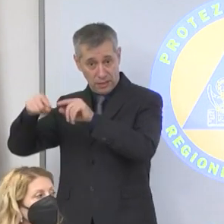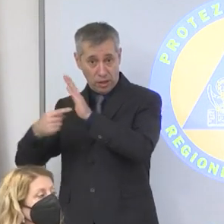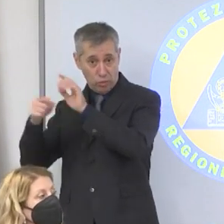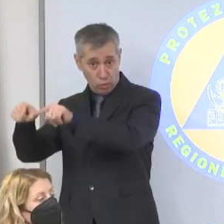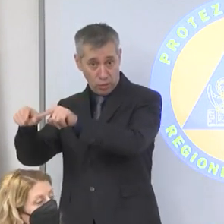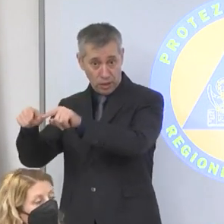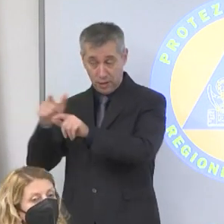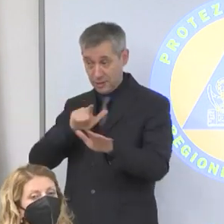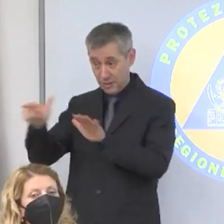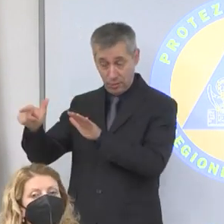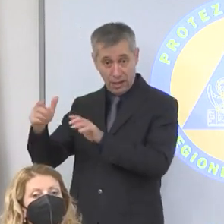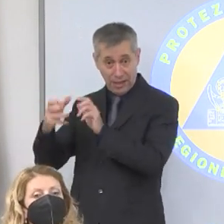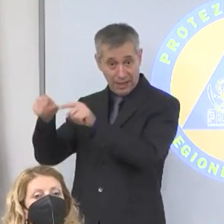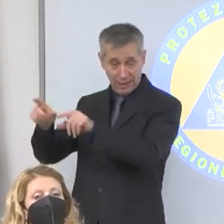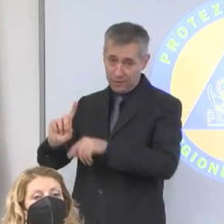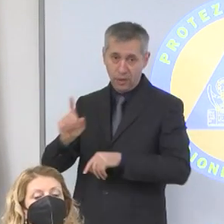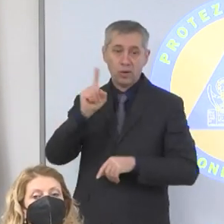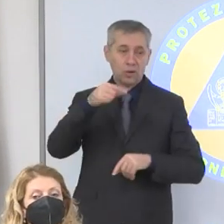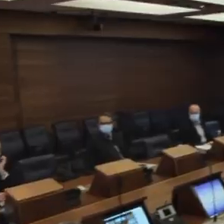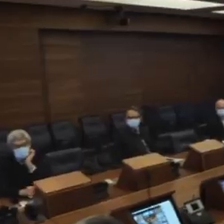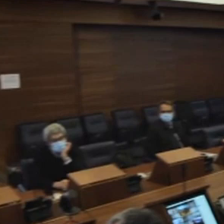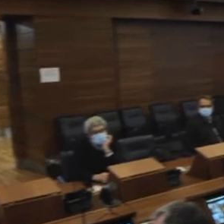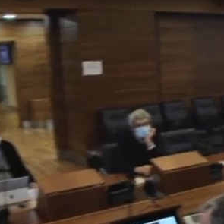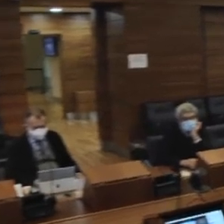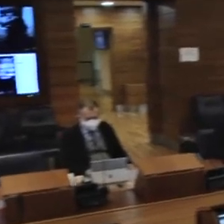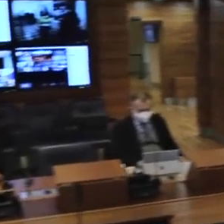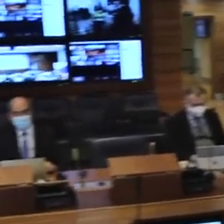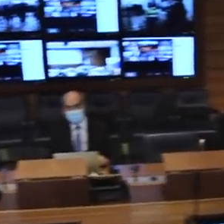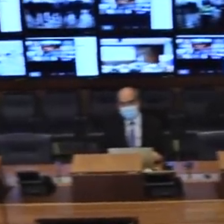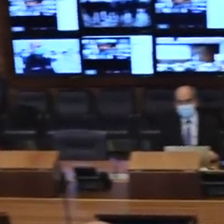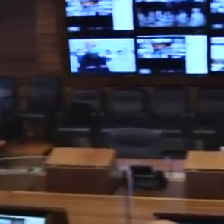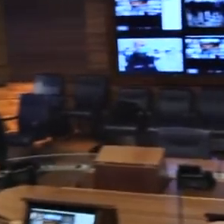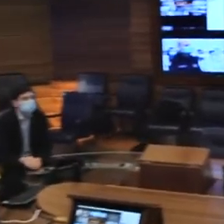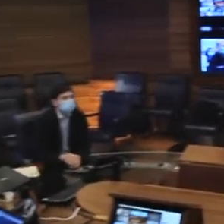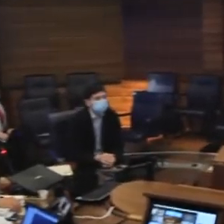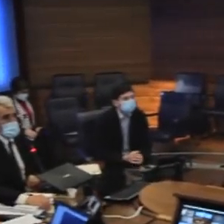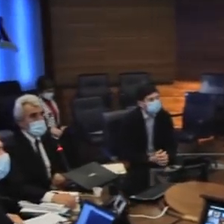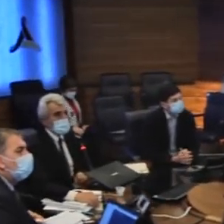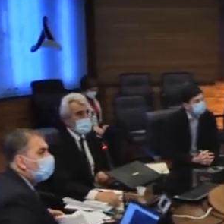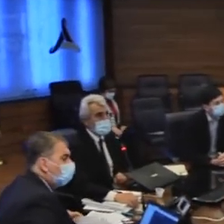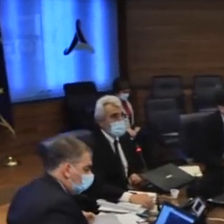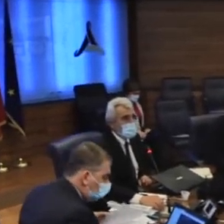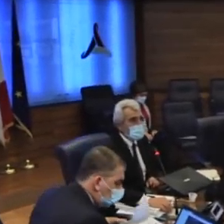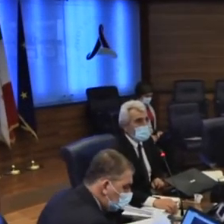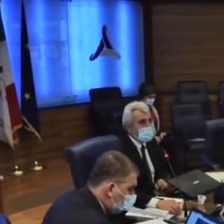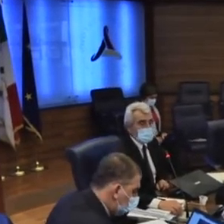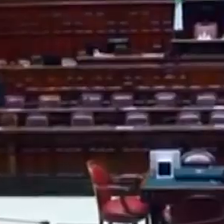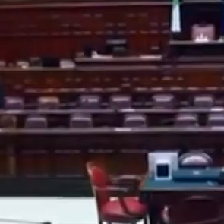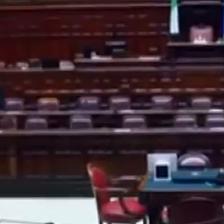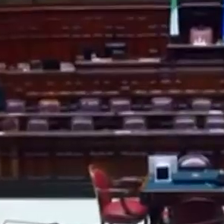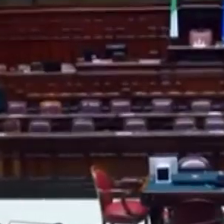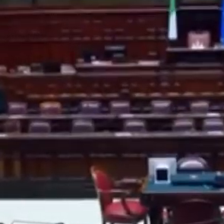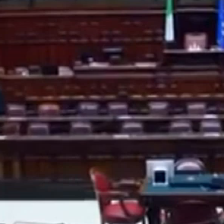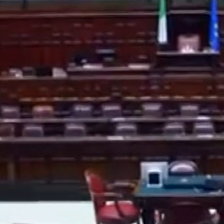Guardate che non possiamo pensare di mandare in isolamento metà Veneto. Settimana cruciale questa, ma non solo per il Veneto. Entro